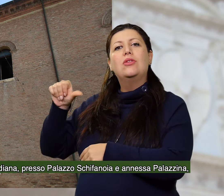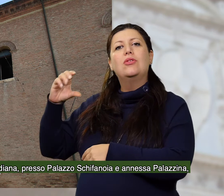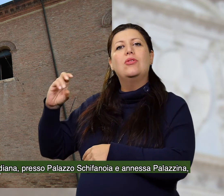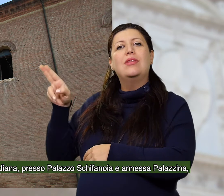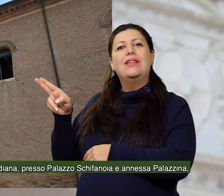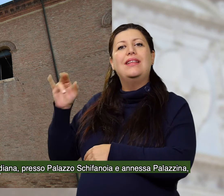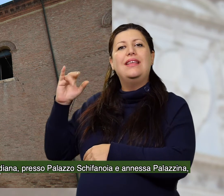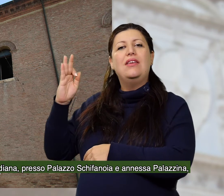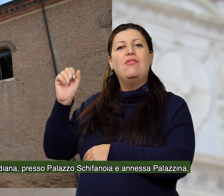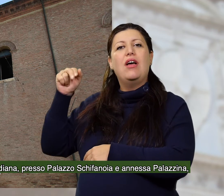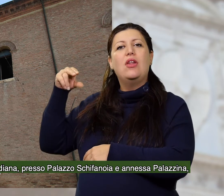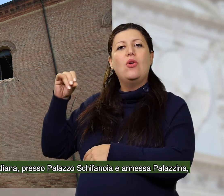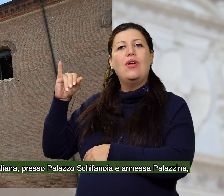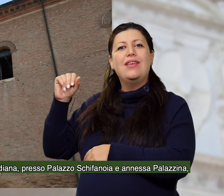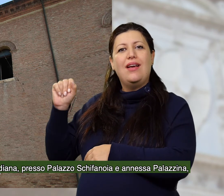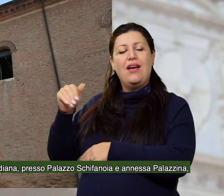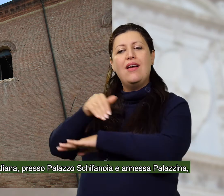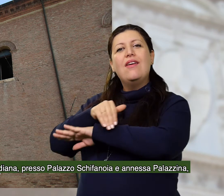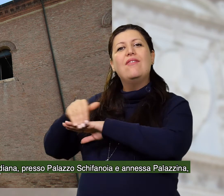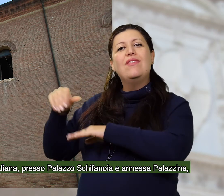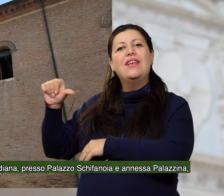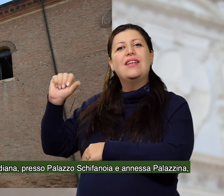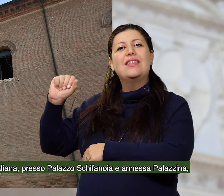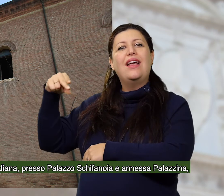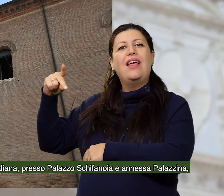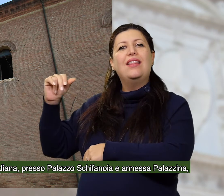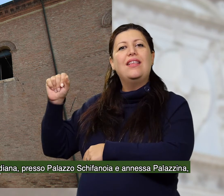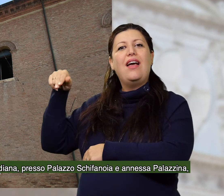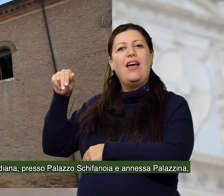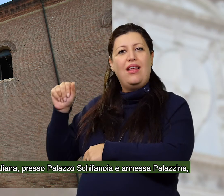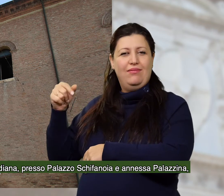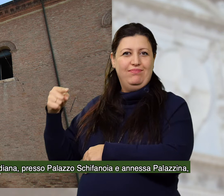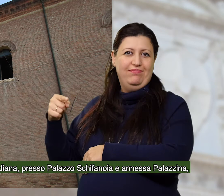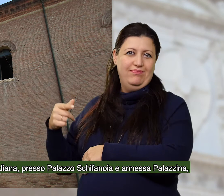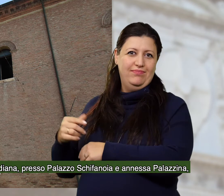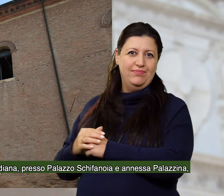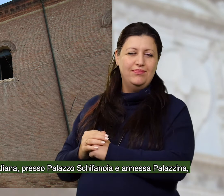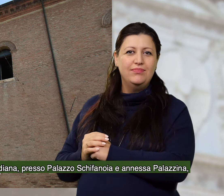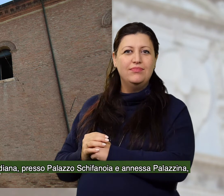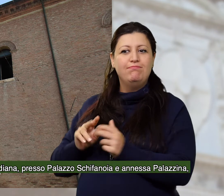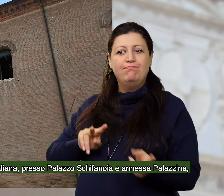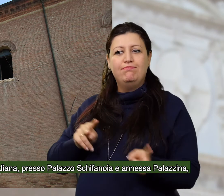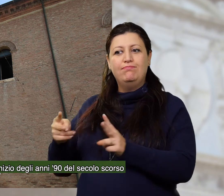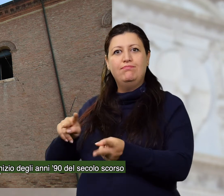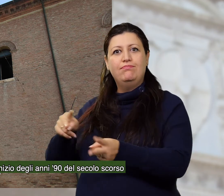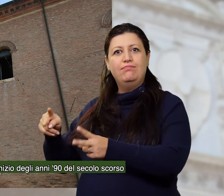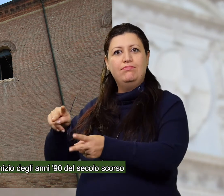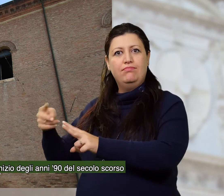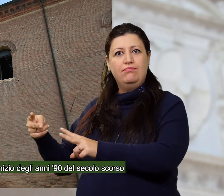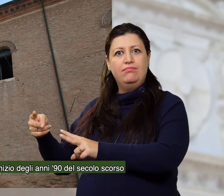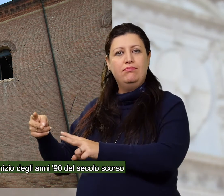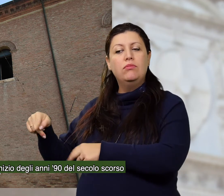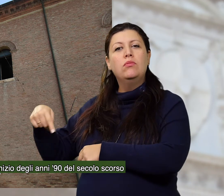presso palazzo schifanoia e annessa palazzina per poi